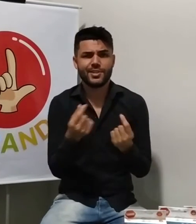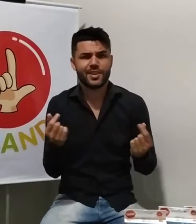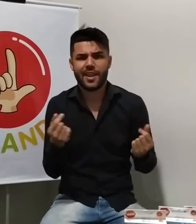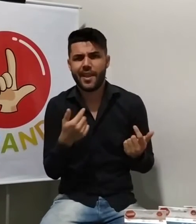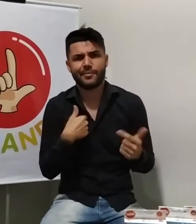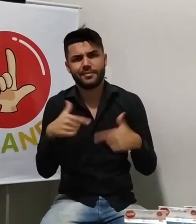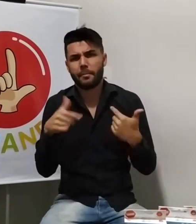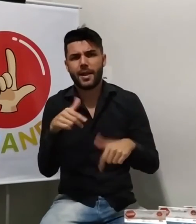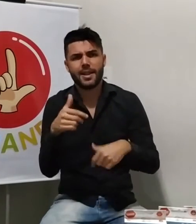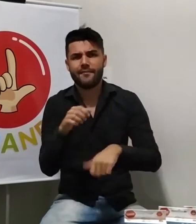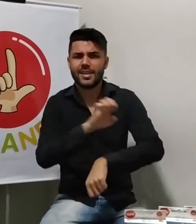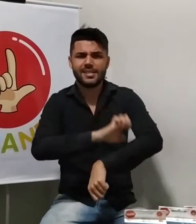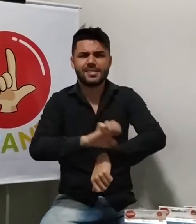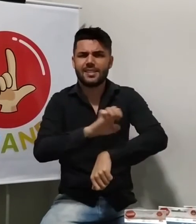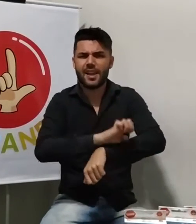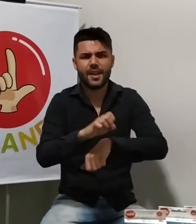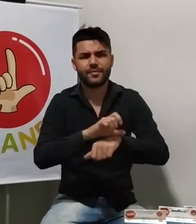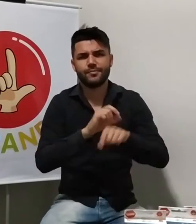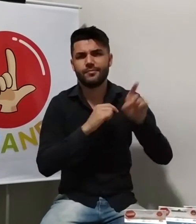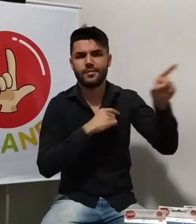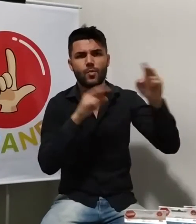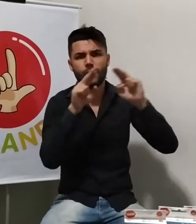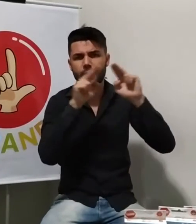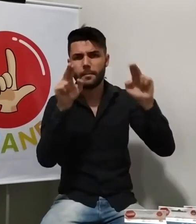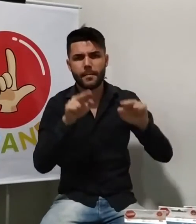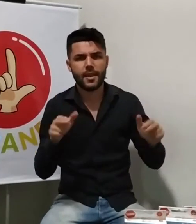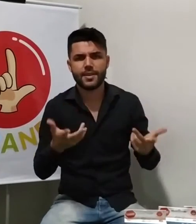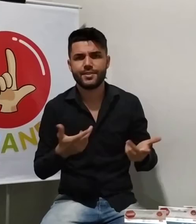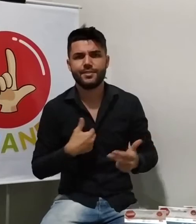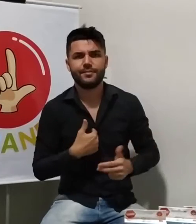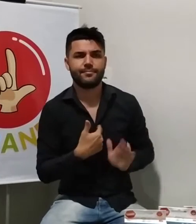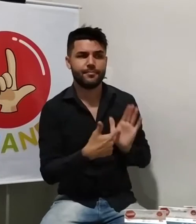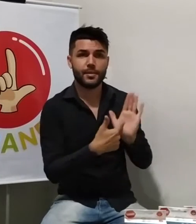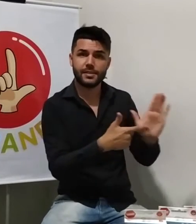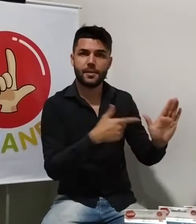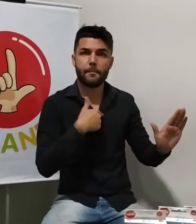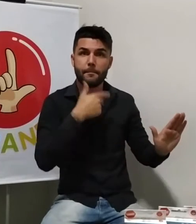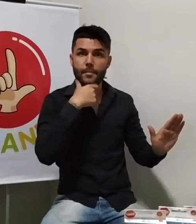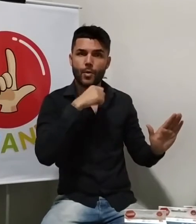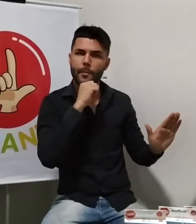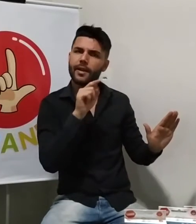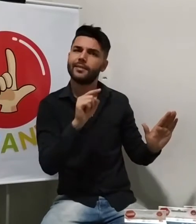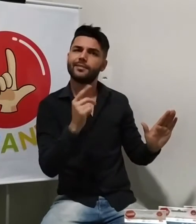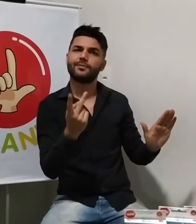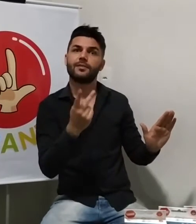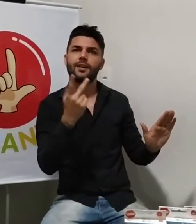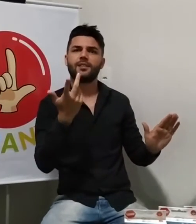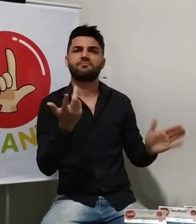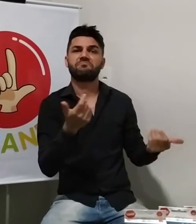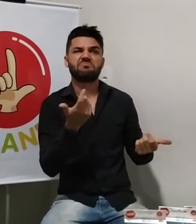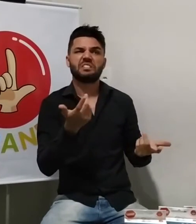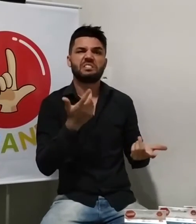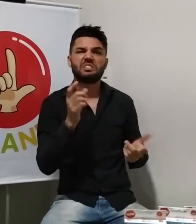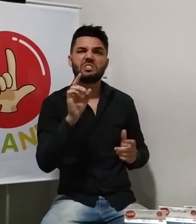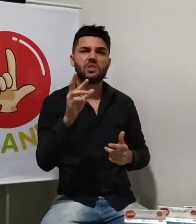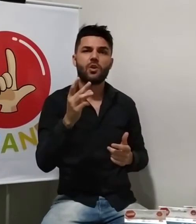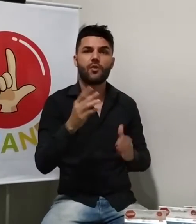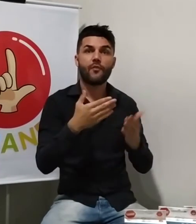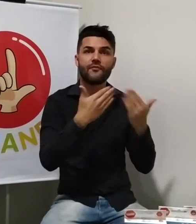tal, né? Tinha um cara rico. 2004, isso. Exato. Me apresentou pra um cara lá em Floripa, do mercado tradicional, dono de construtora e tal. E eu fui